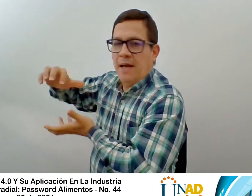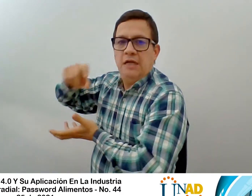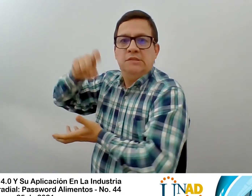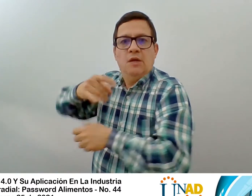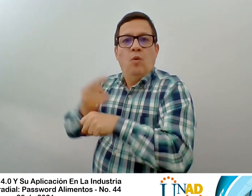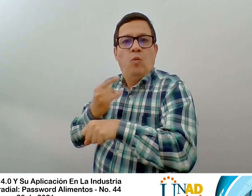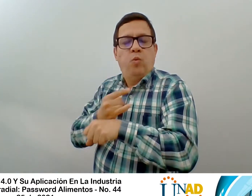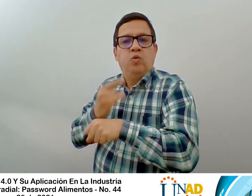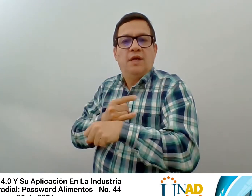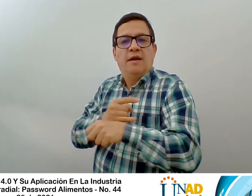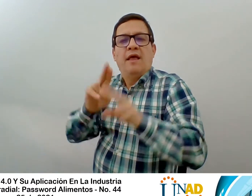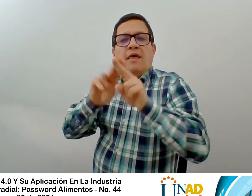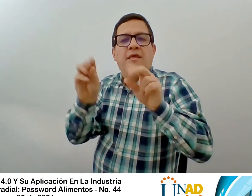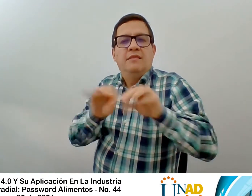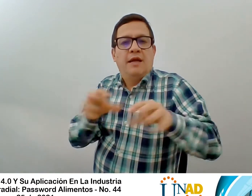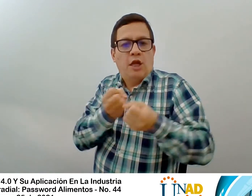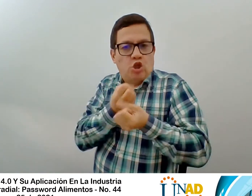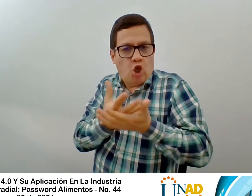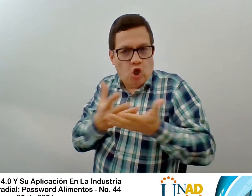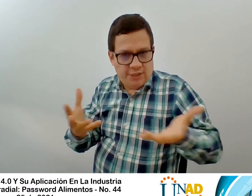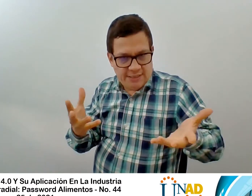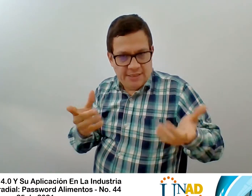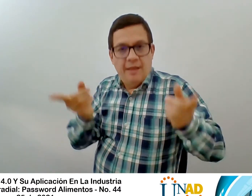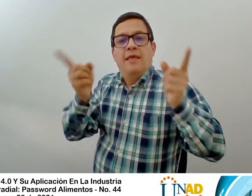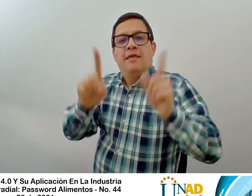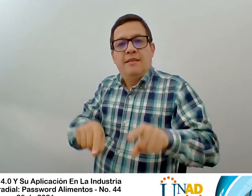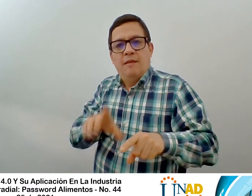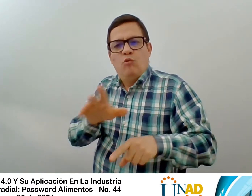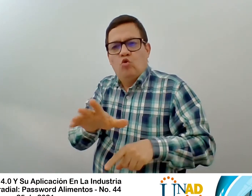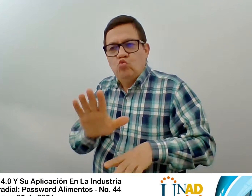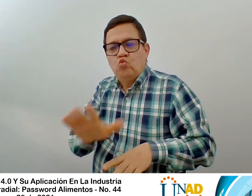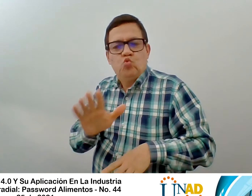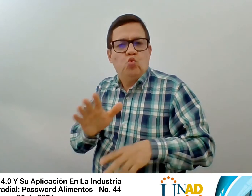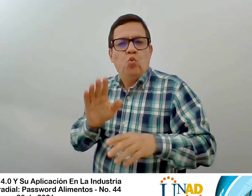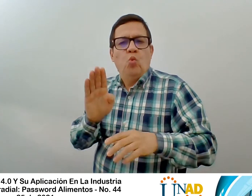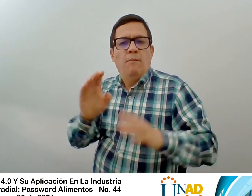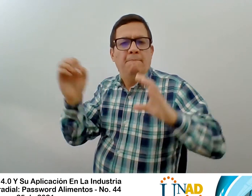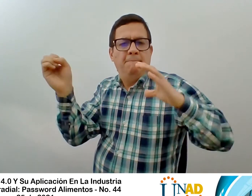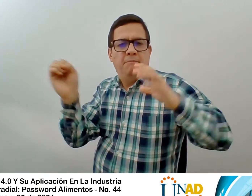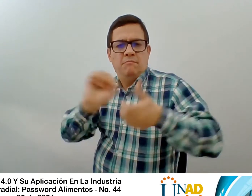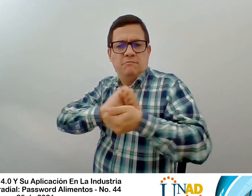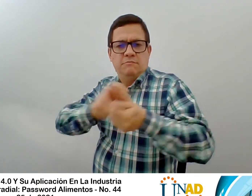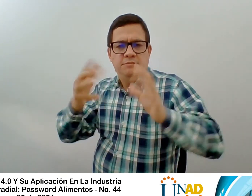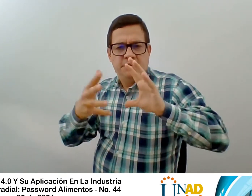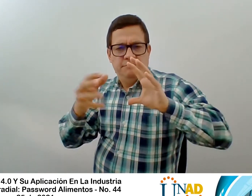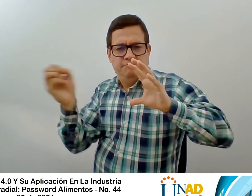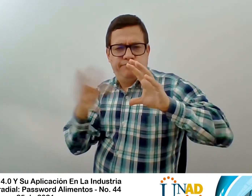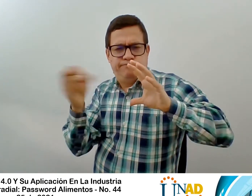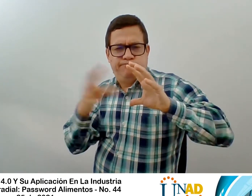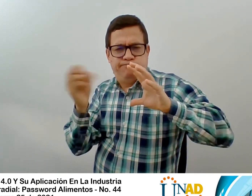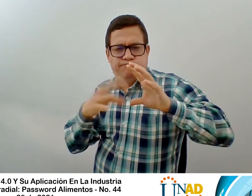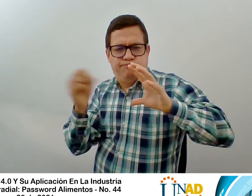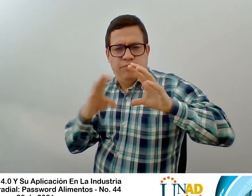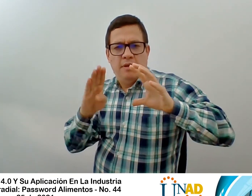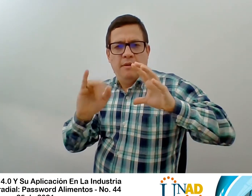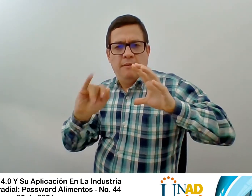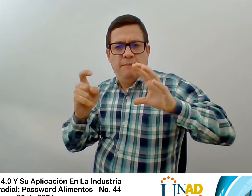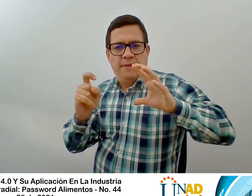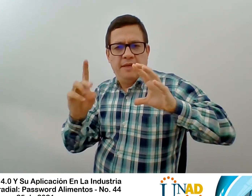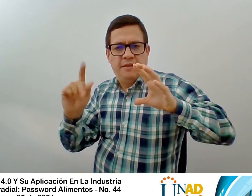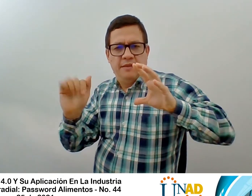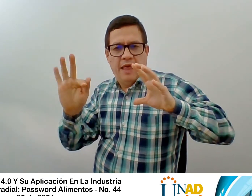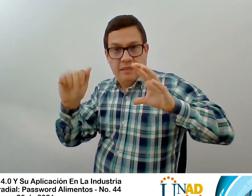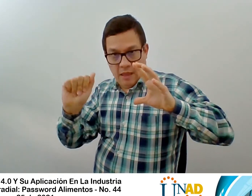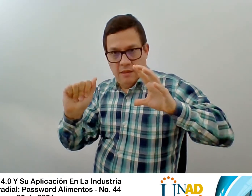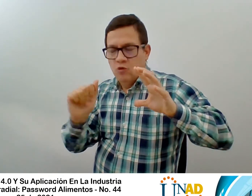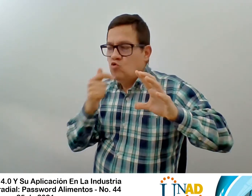del Big Data y el Internet de las cosas. Y por último, a nivel de mercadeo, uno de los aspectos que mayor inversión